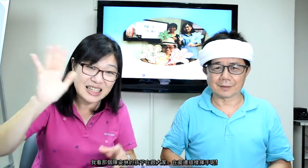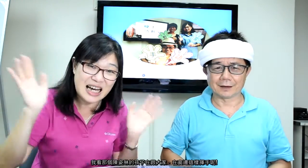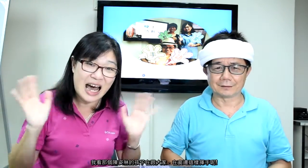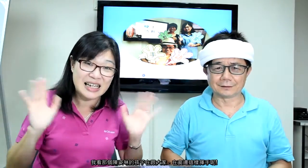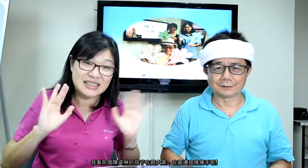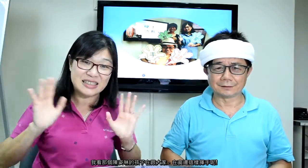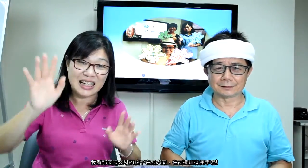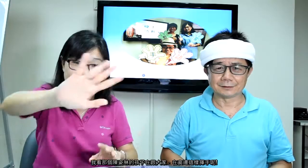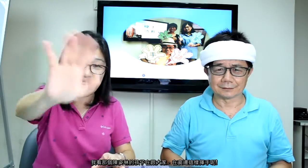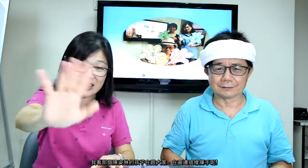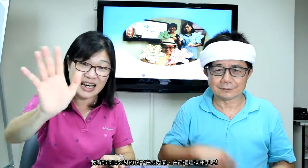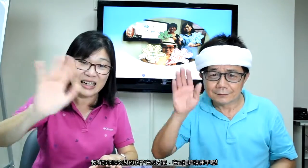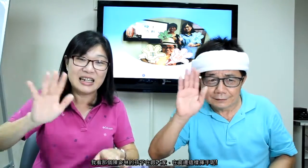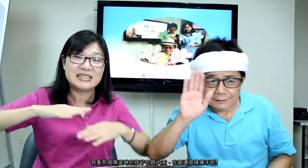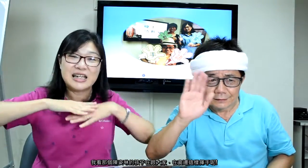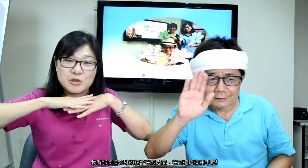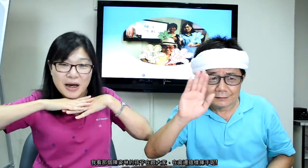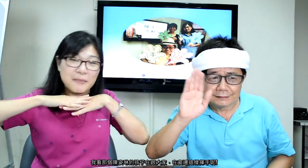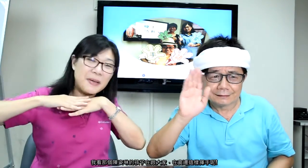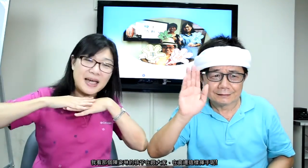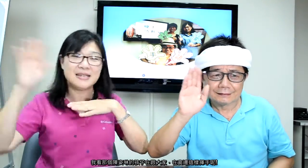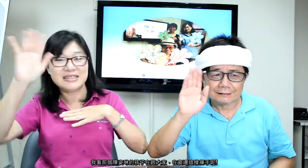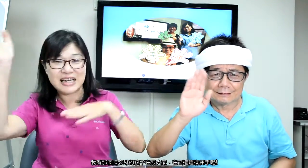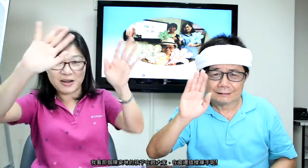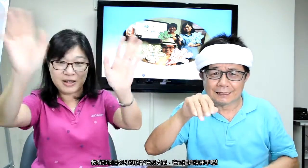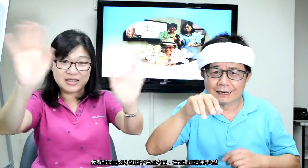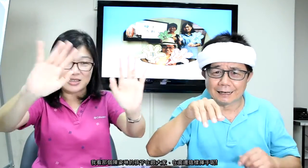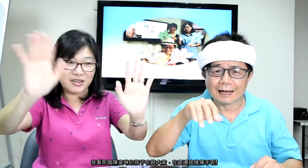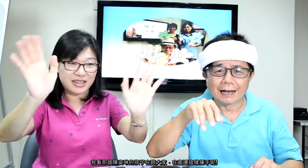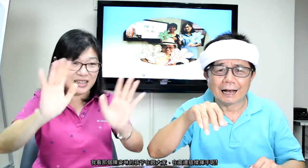的孩子在跟大家在窗边这样挥手呢。